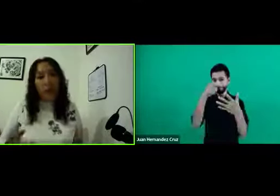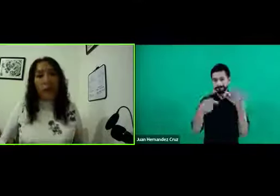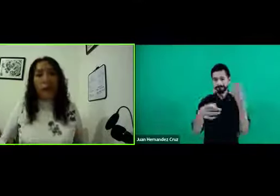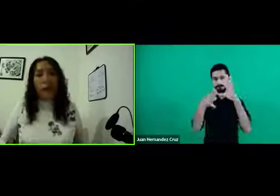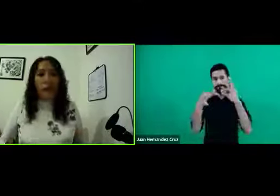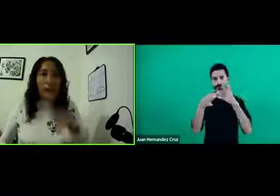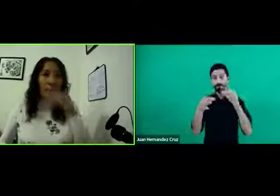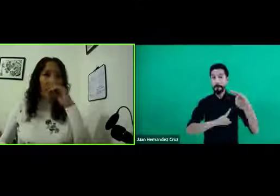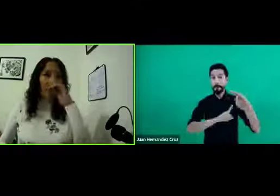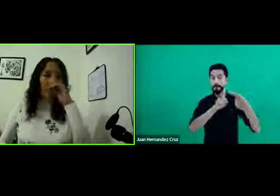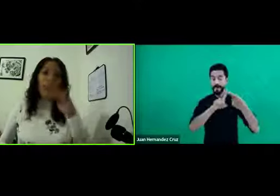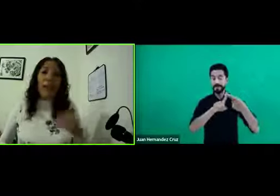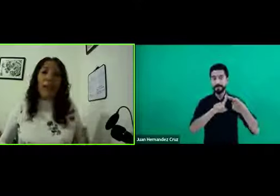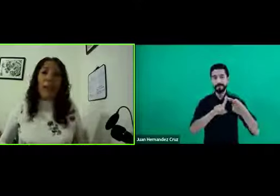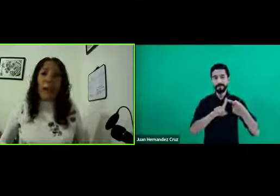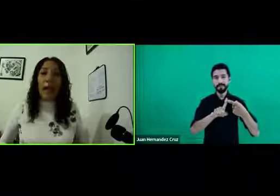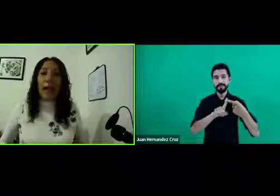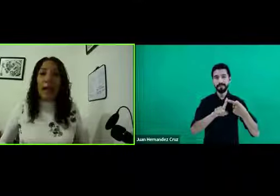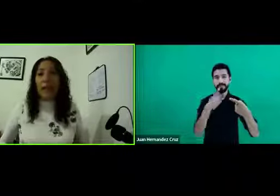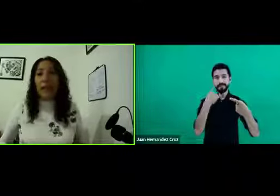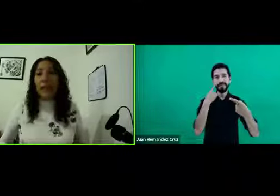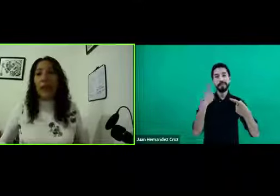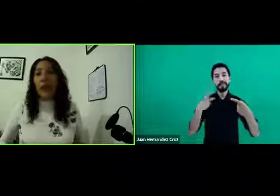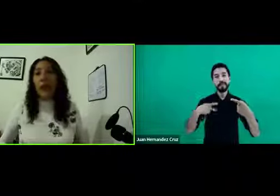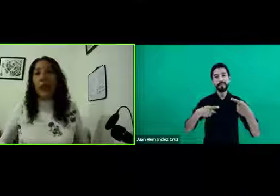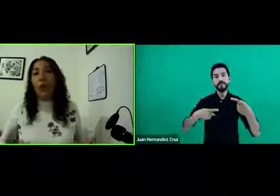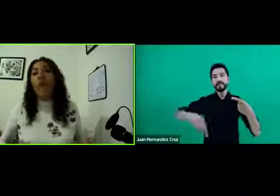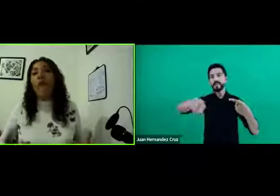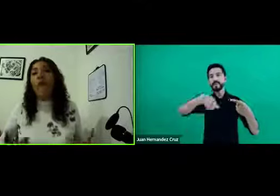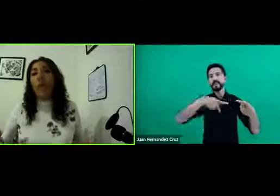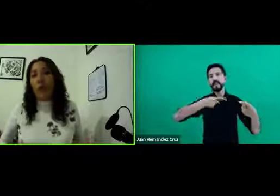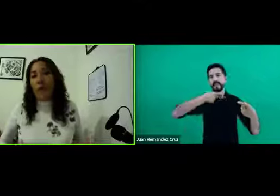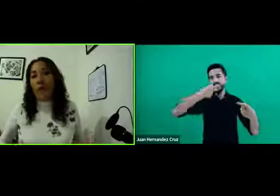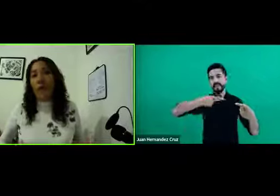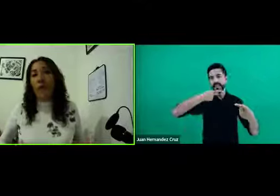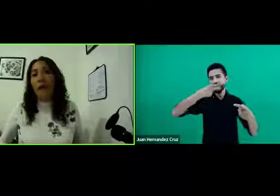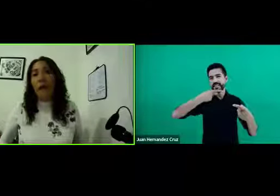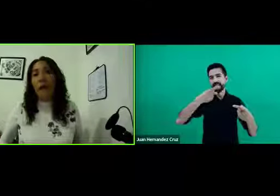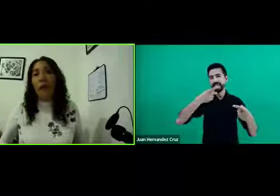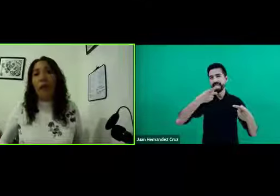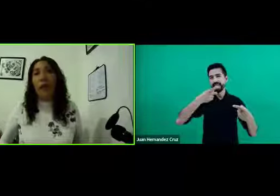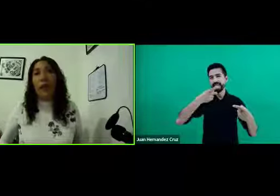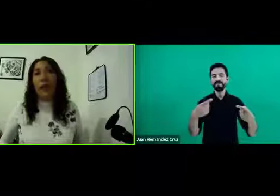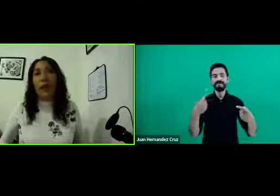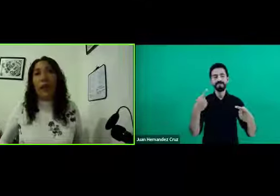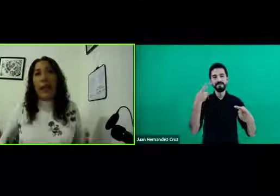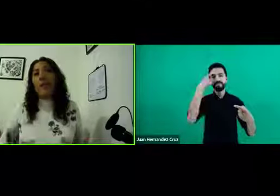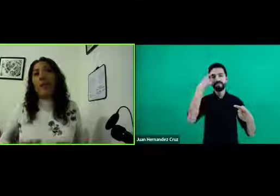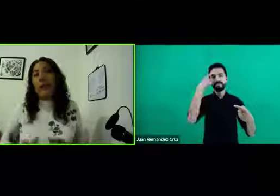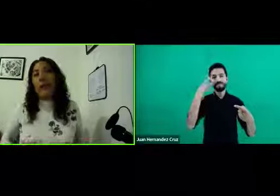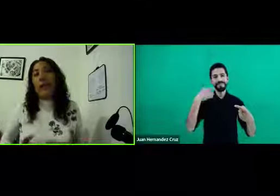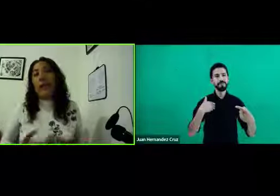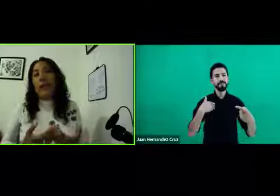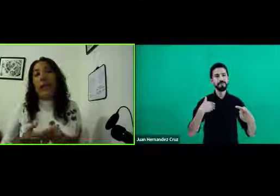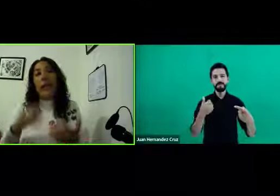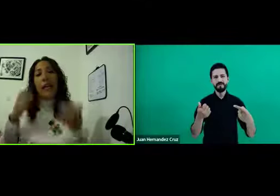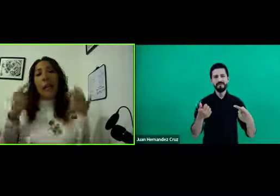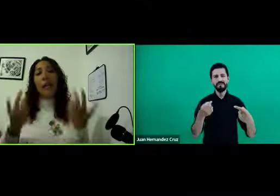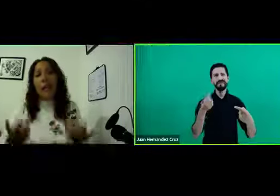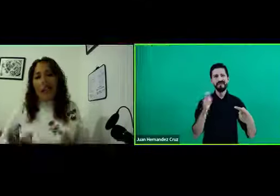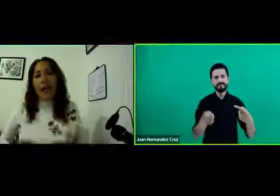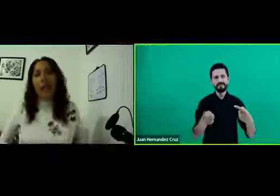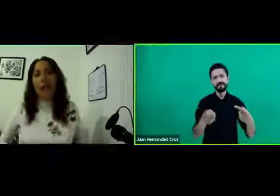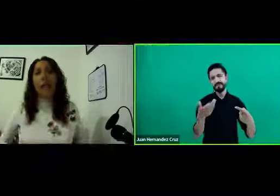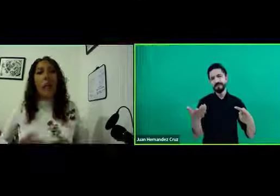bien lo mencionaste, las personas hablantes no comprenden mucho esta parte de